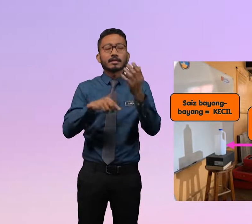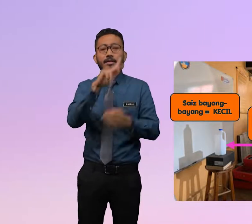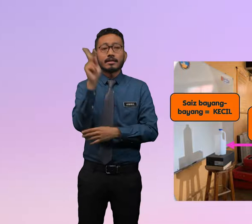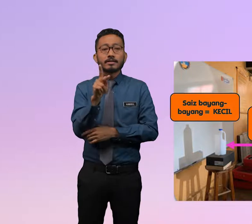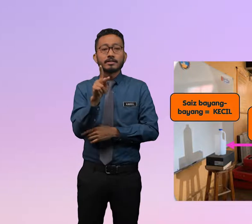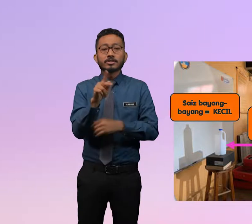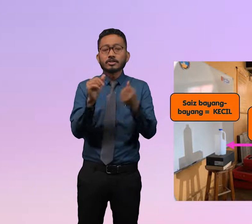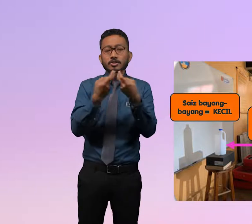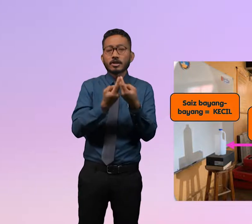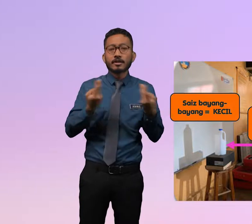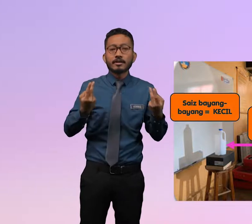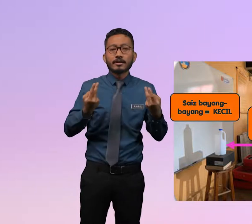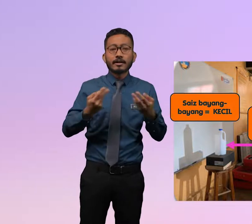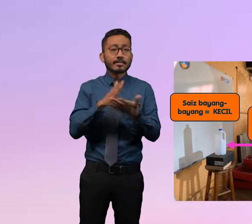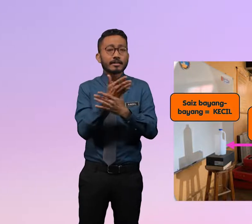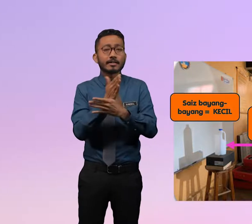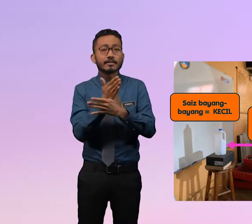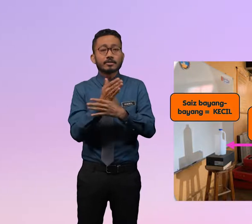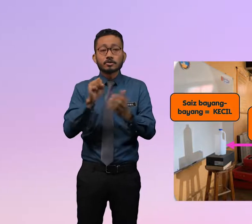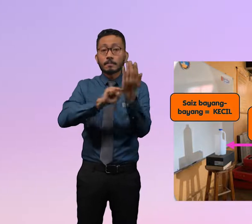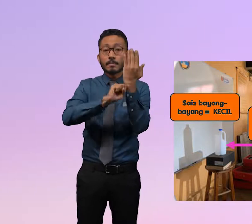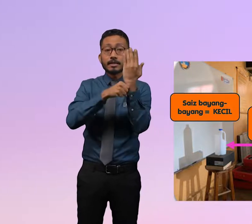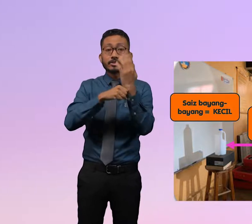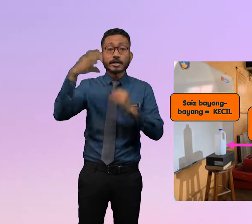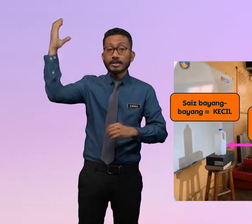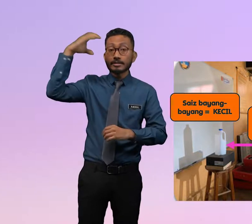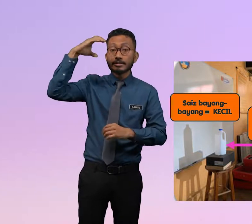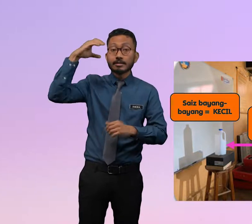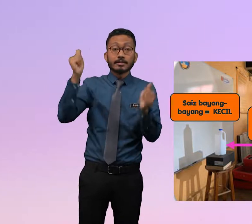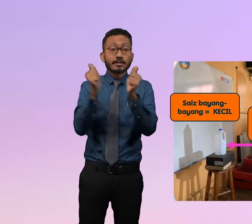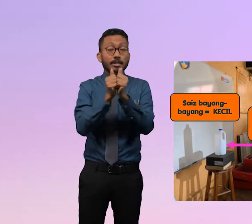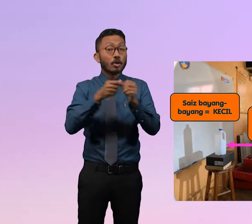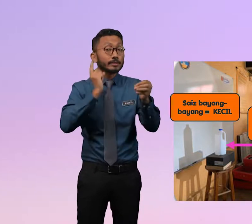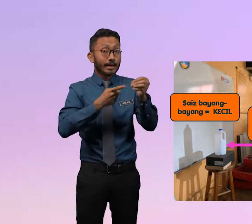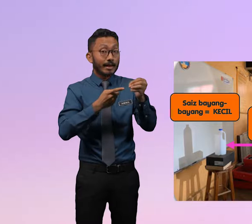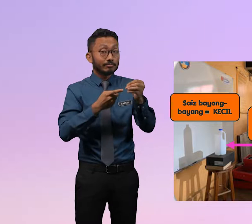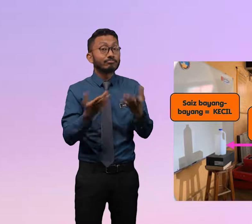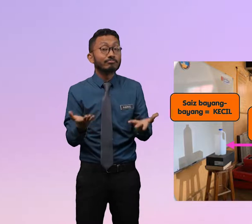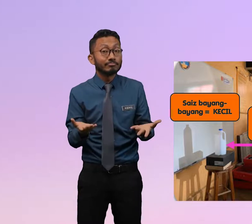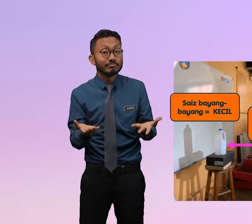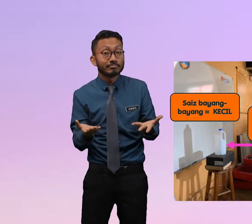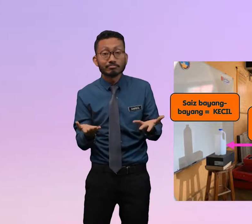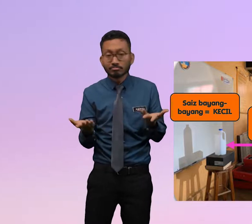Apakah jolak antara jumpa cahaya dengan objek?